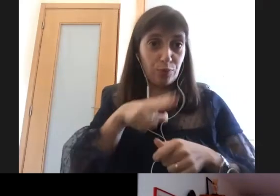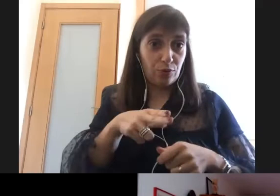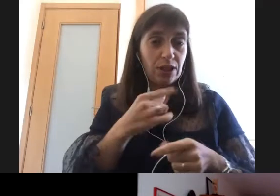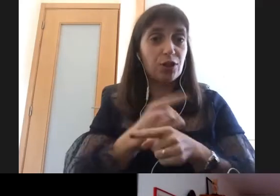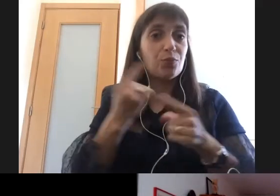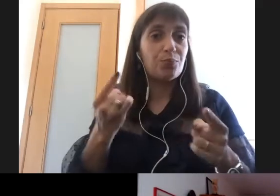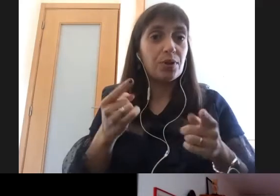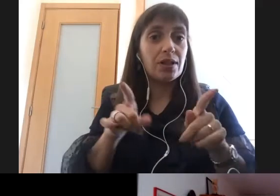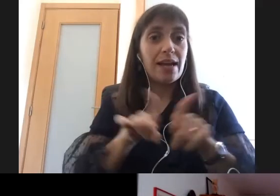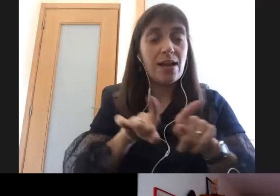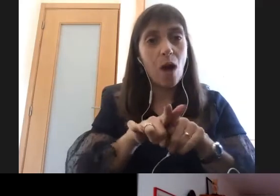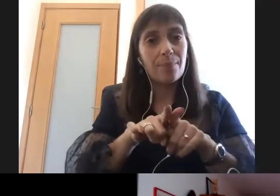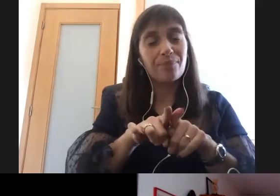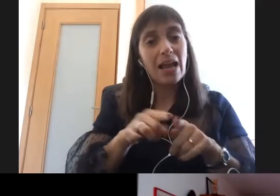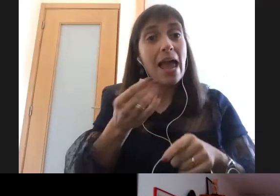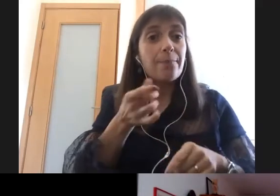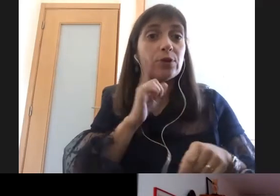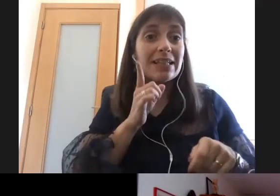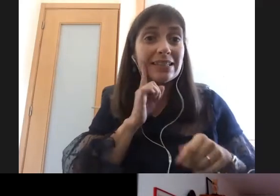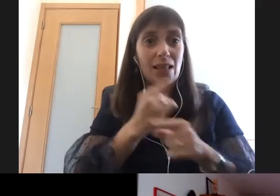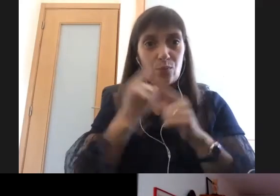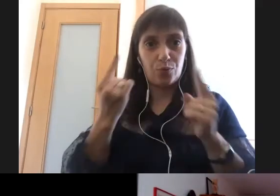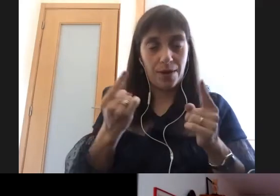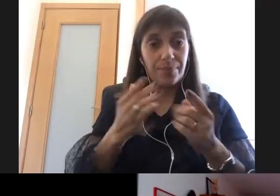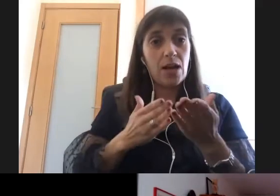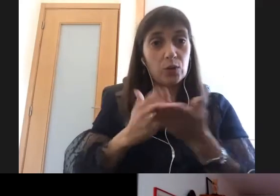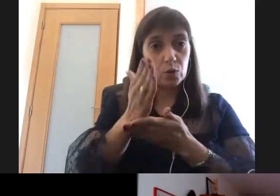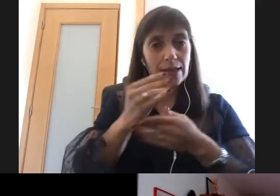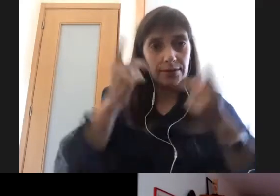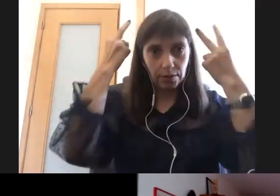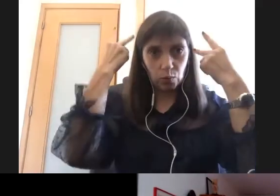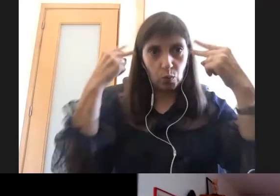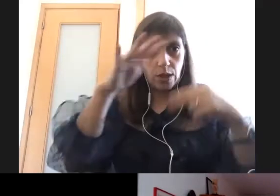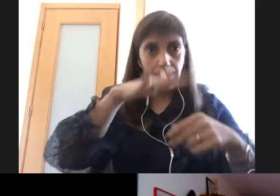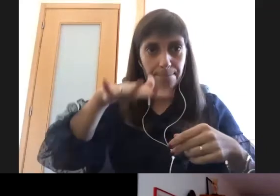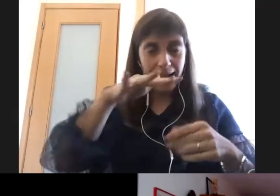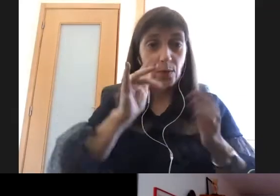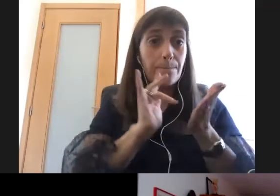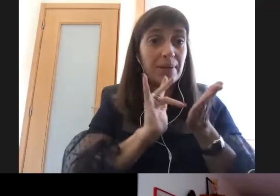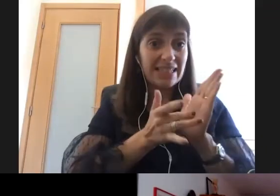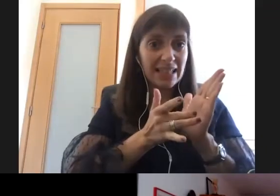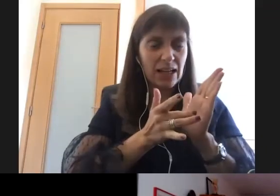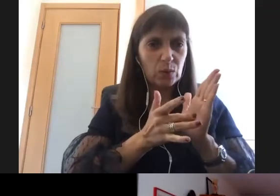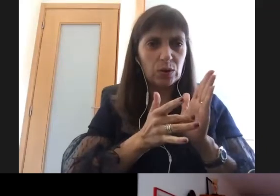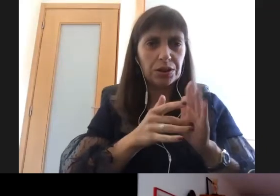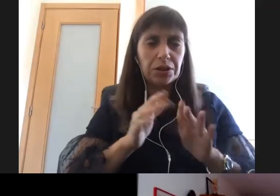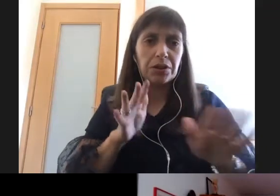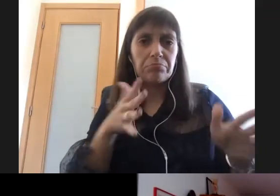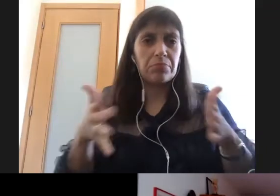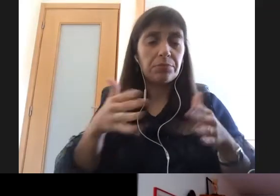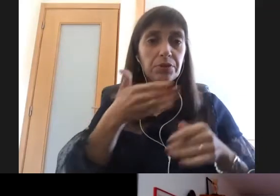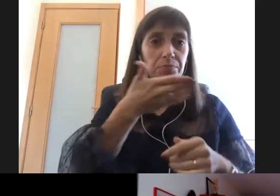muito curioso porque, durante o Império Brasileiro, que dura entre